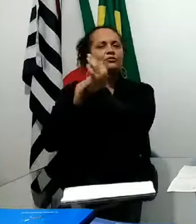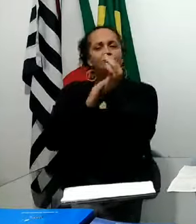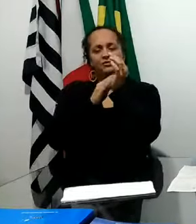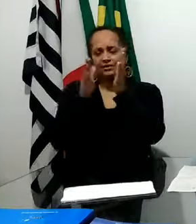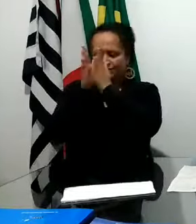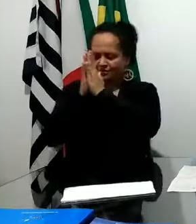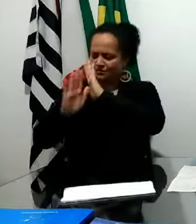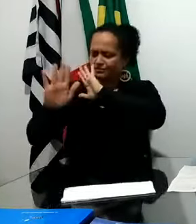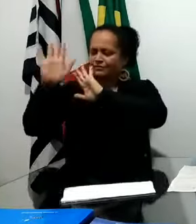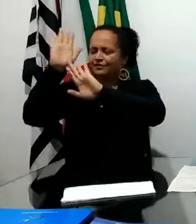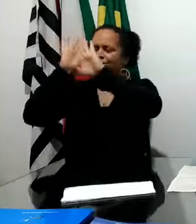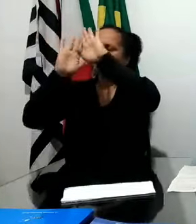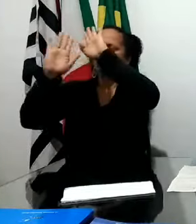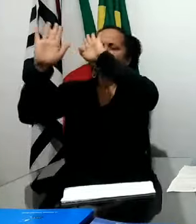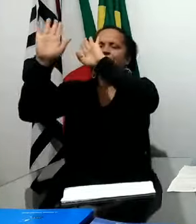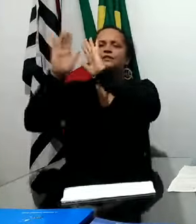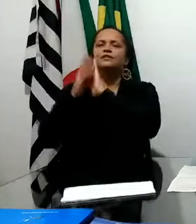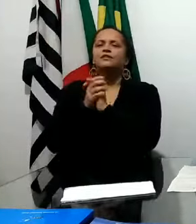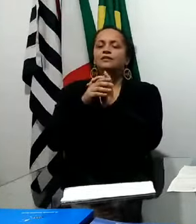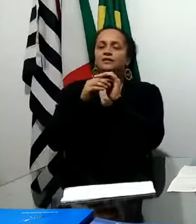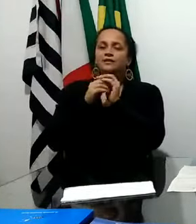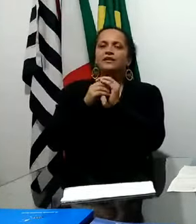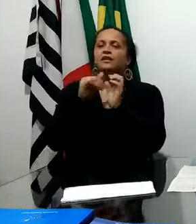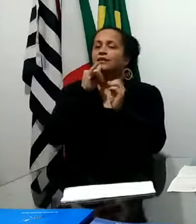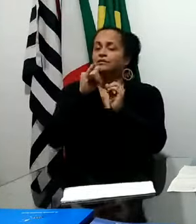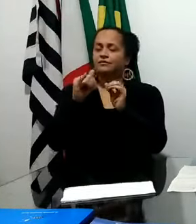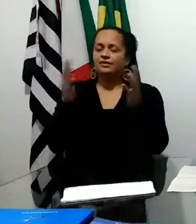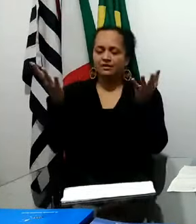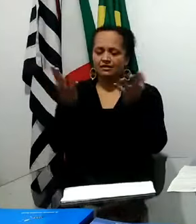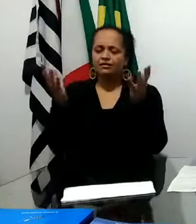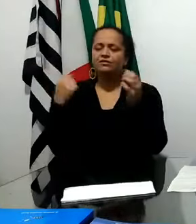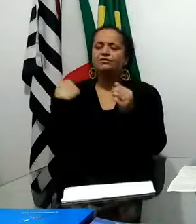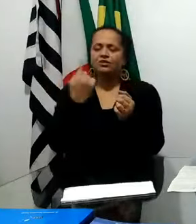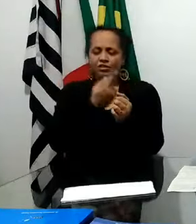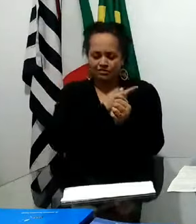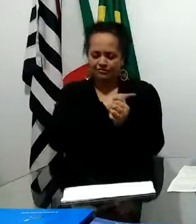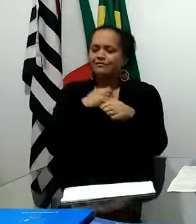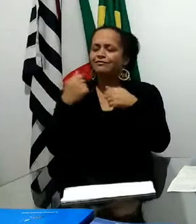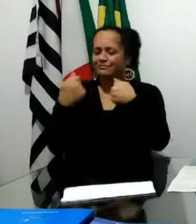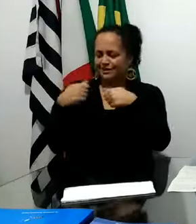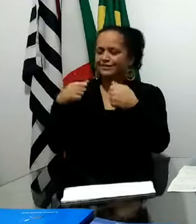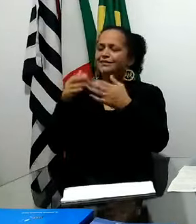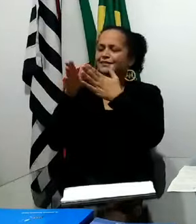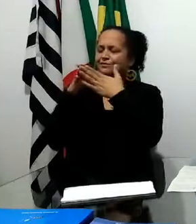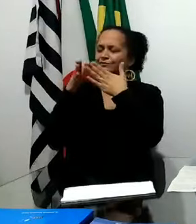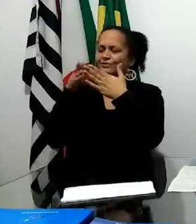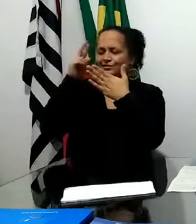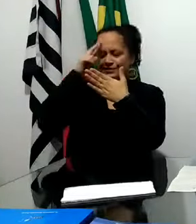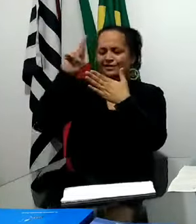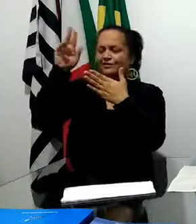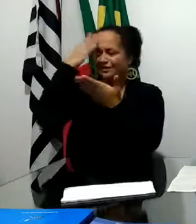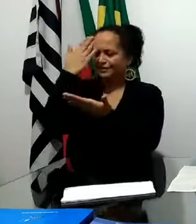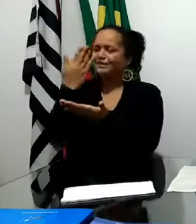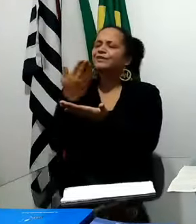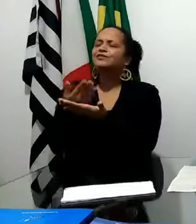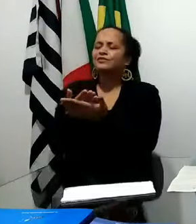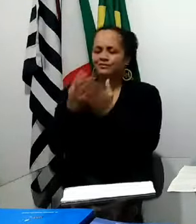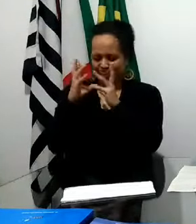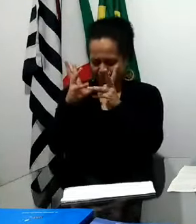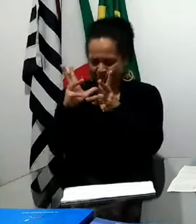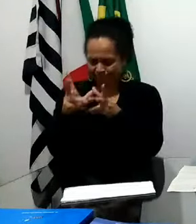E declaramos nesta noite que nós somos totalmente dependentes do Senhor. E cremos, Pai, cremos no que está escrito. A